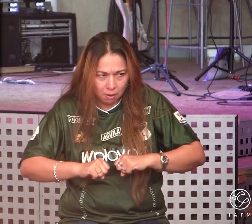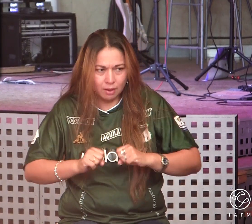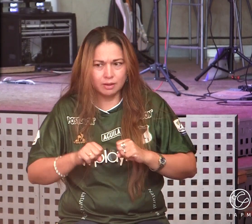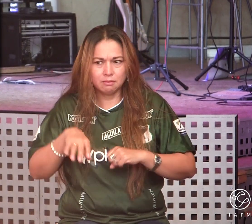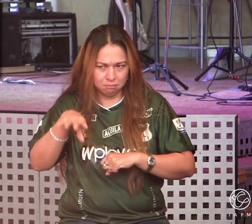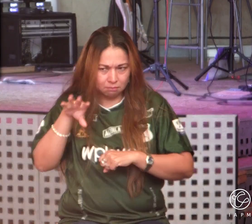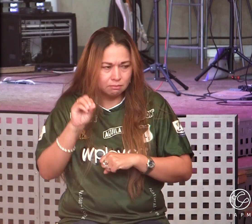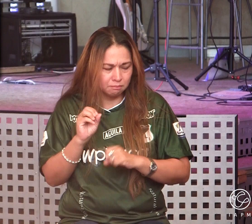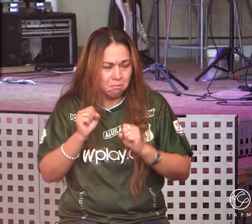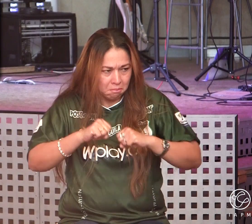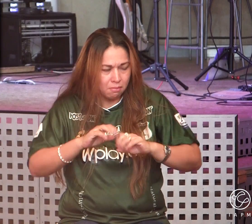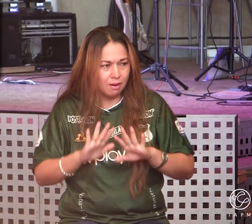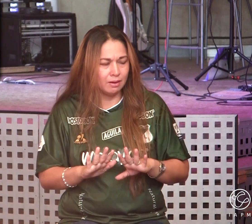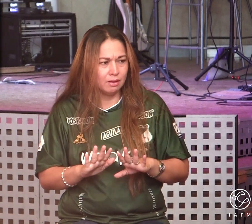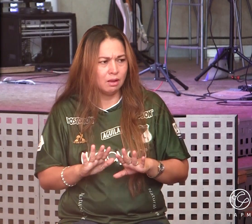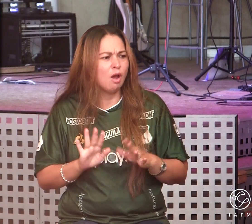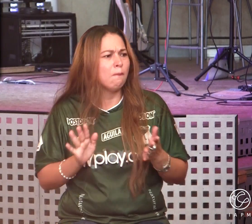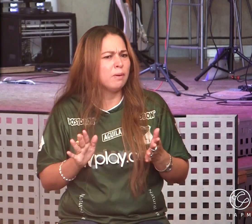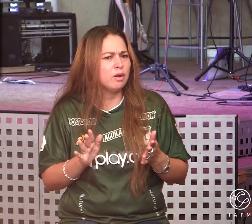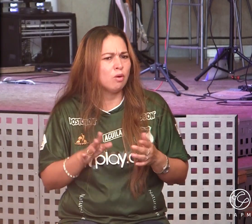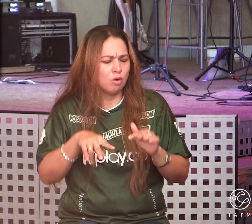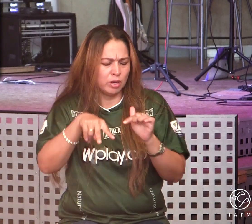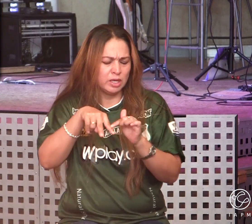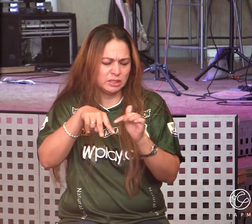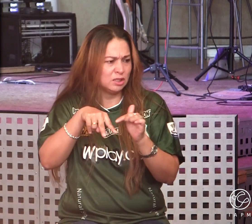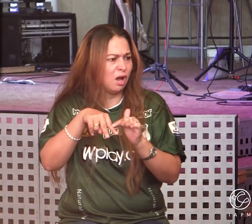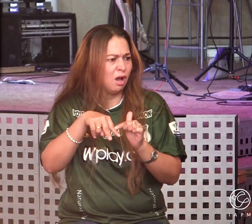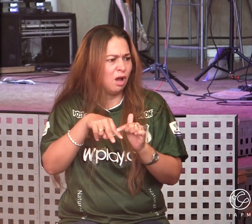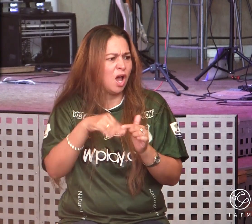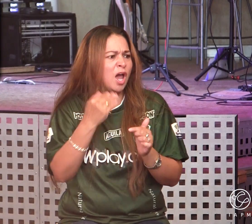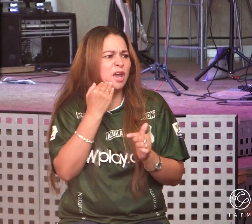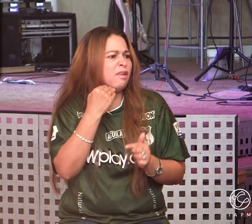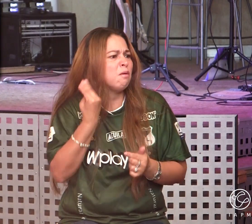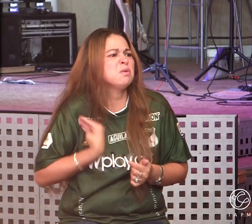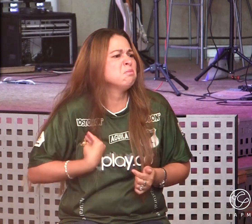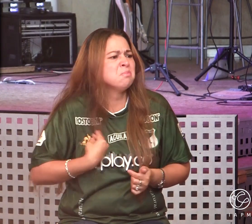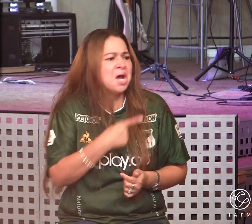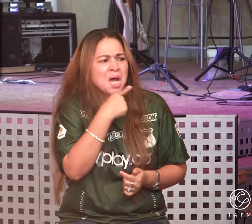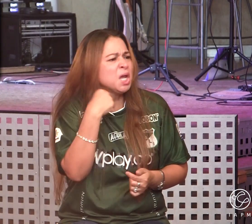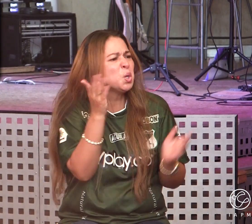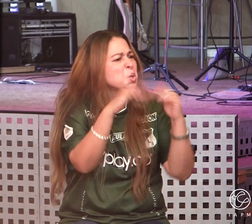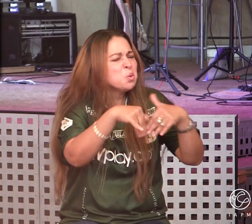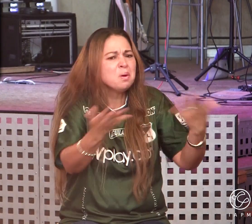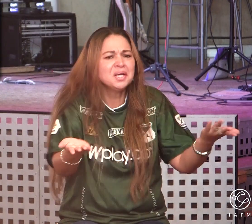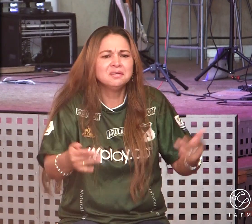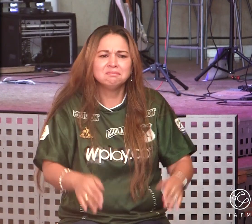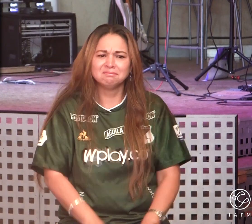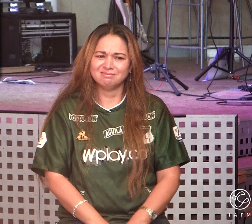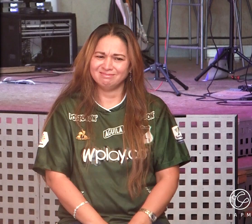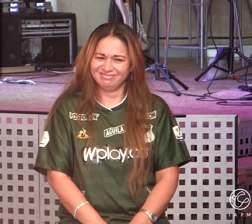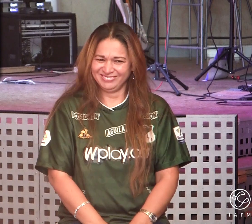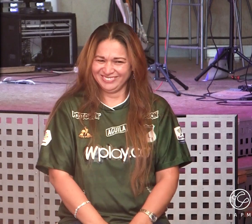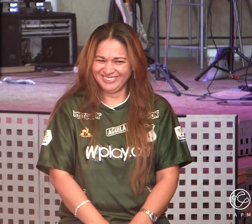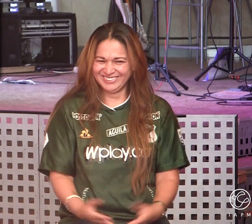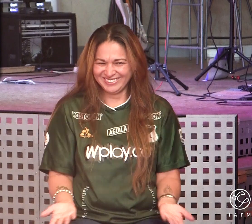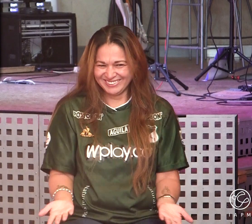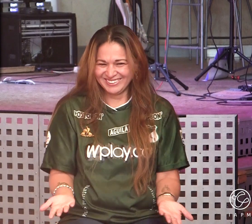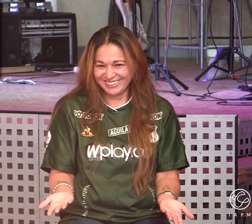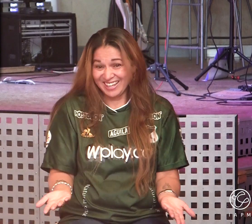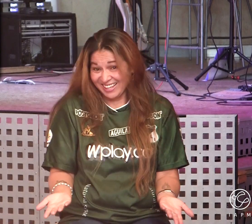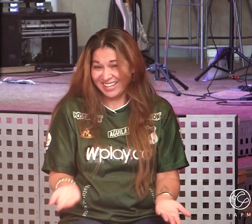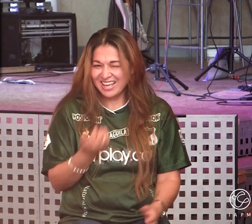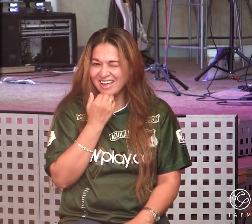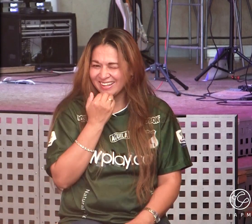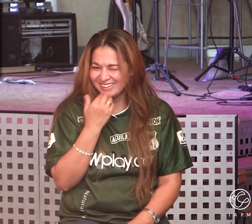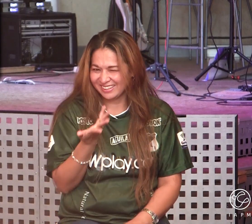comenzar y sigue creciendo y creciendo y creciendo, como Dios nos pensó, un aumento continuo. La senda del justo es